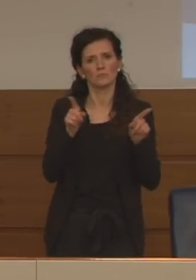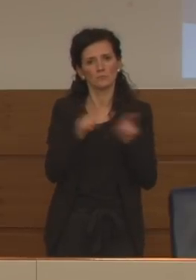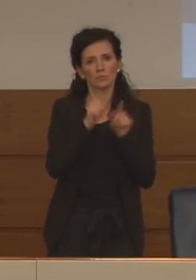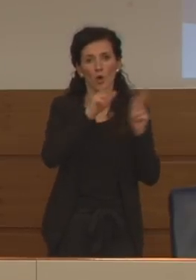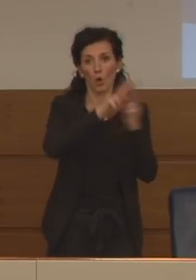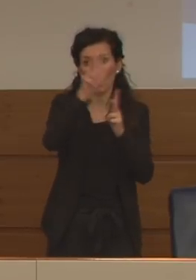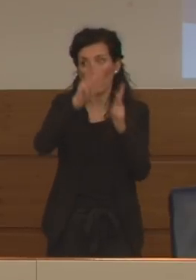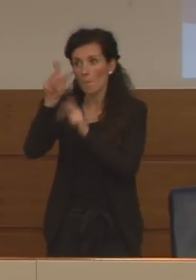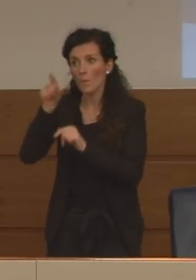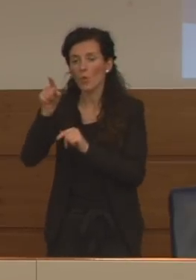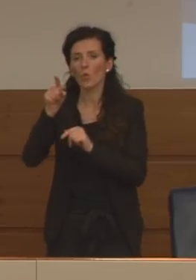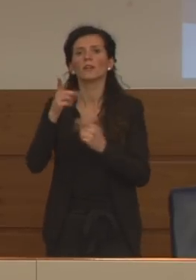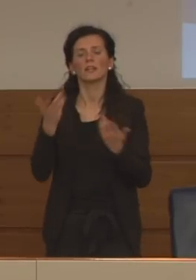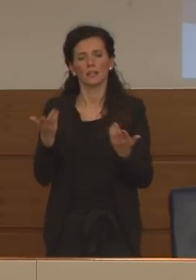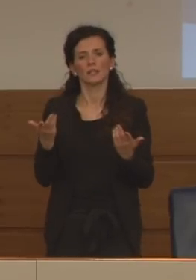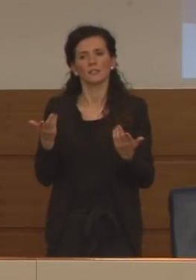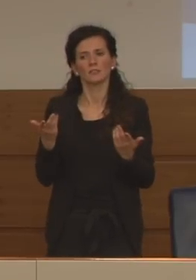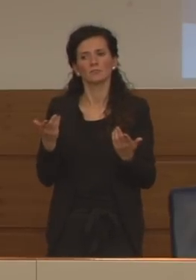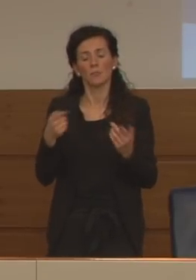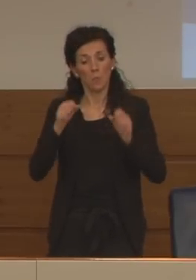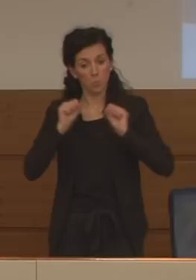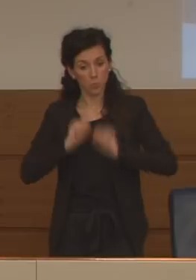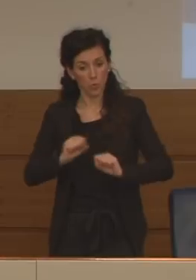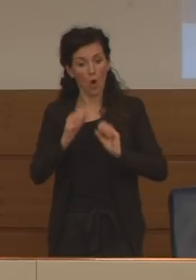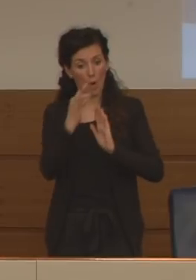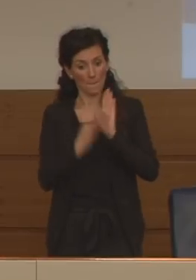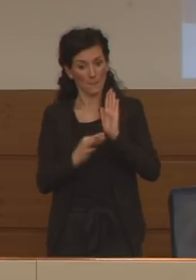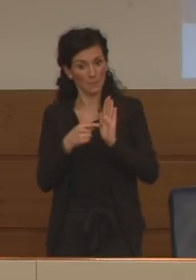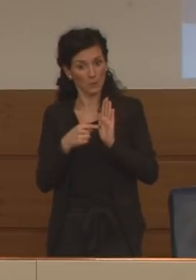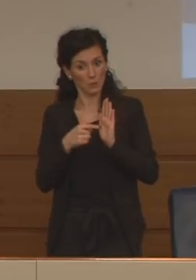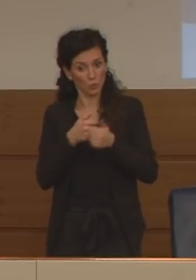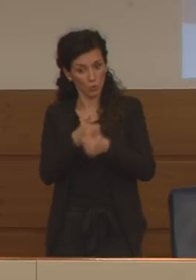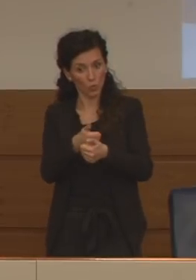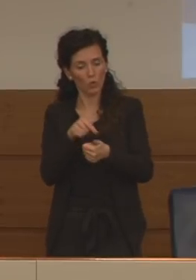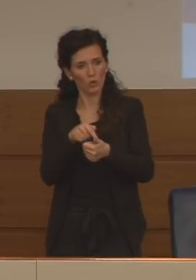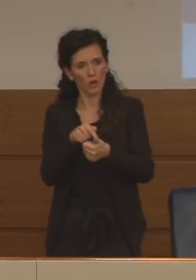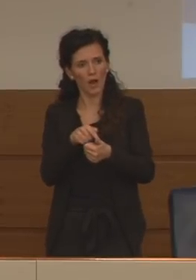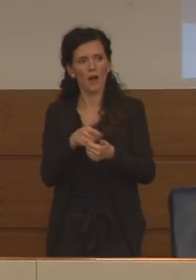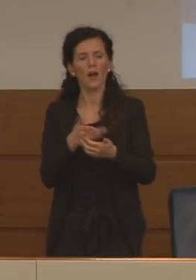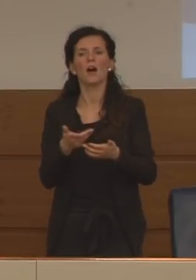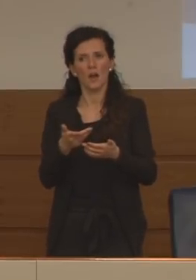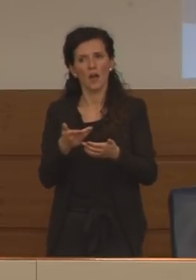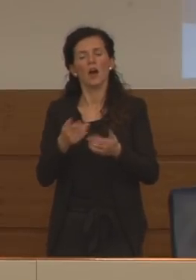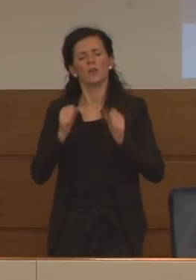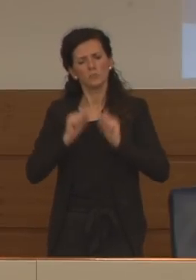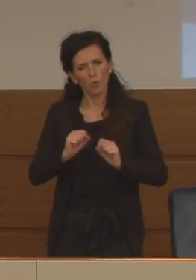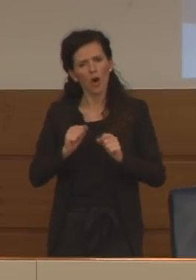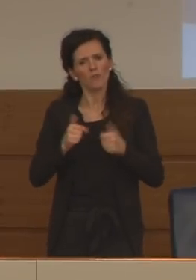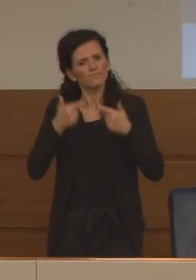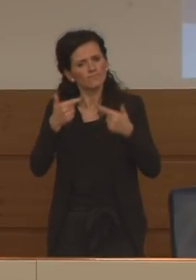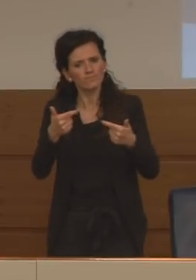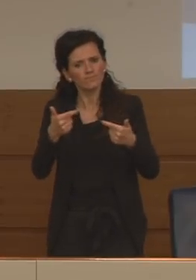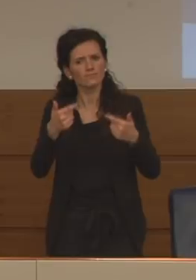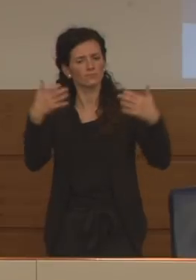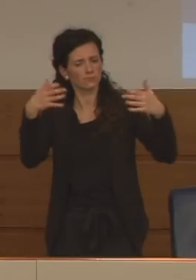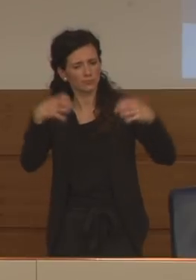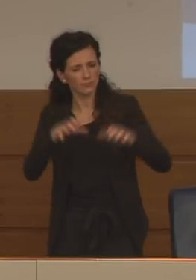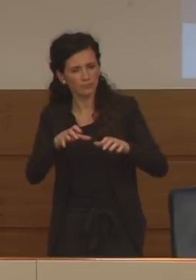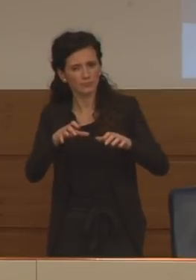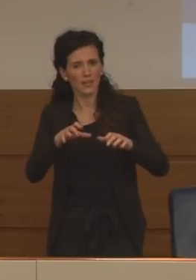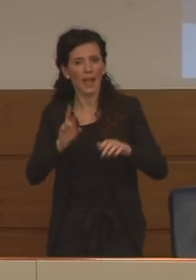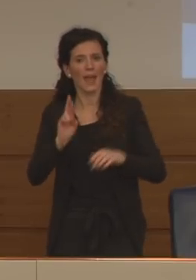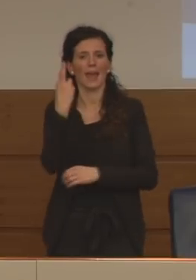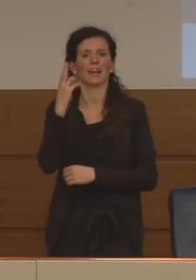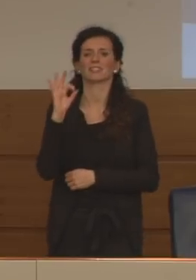sono molto più difficili da realizzare possano ottenere una riduzione del 30 e sono ma